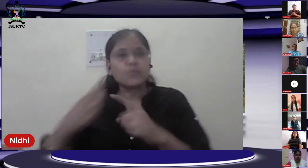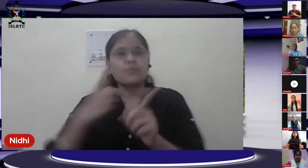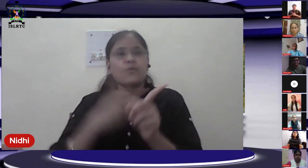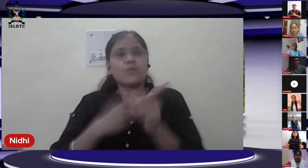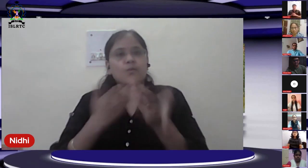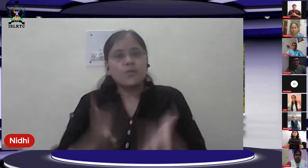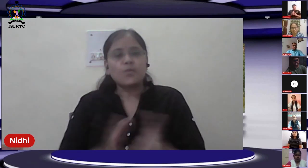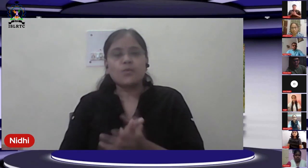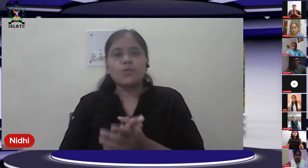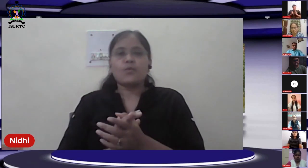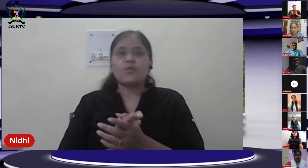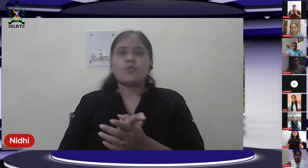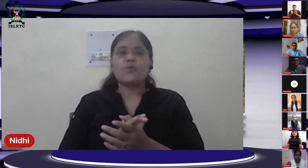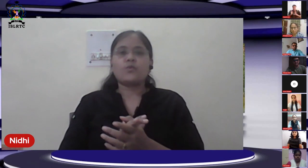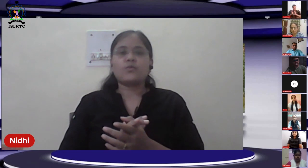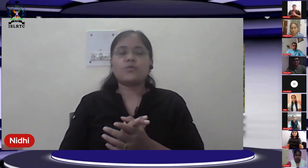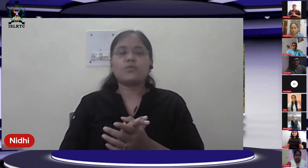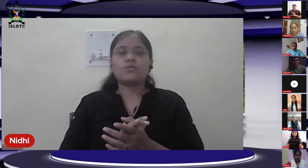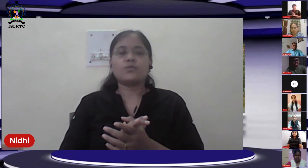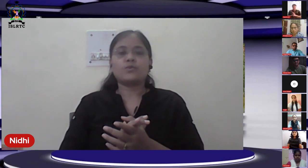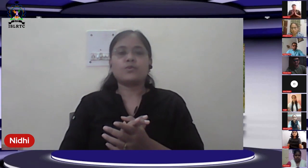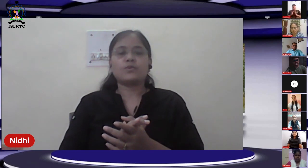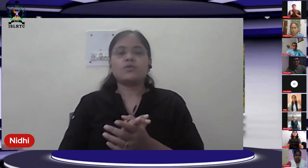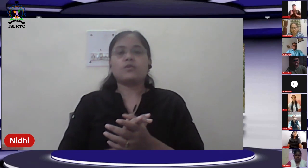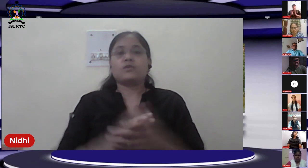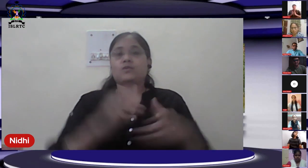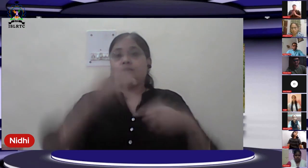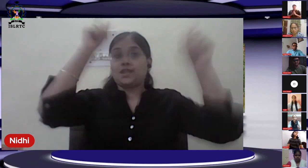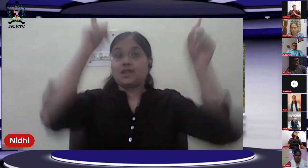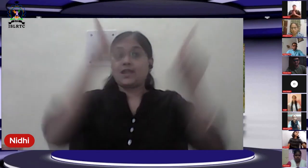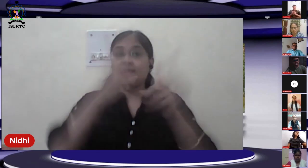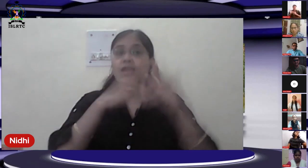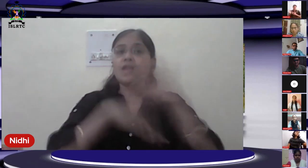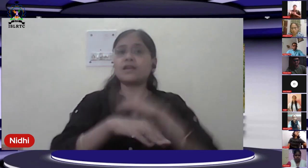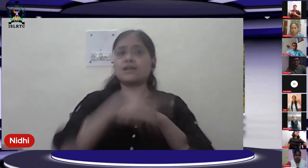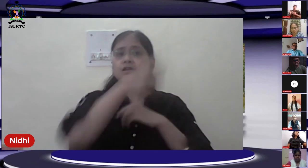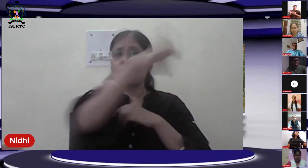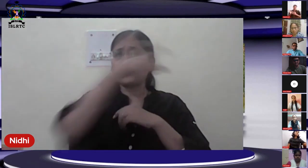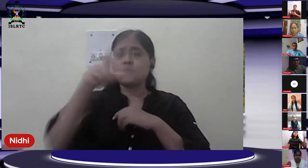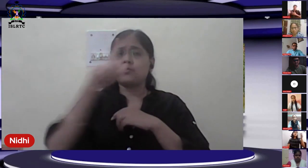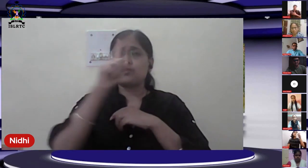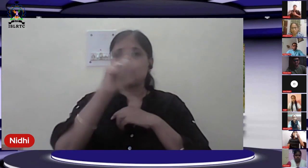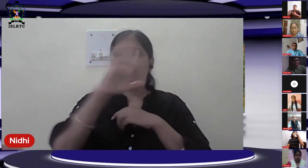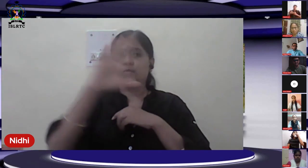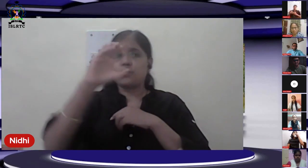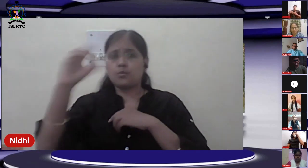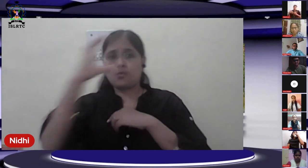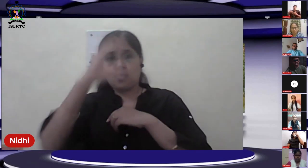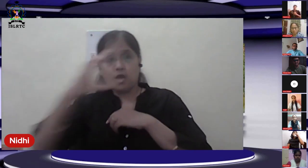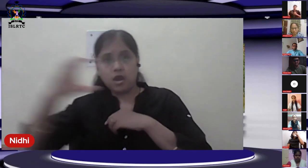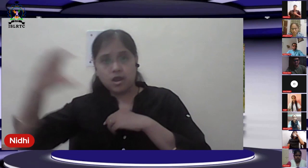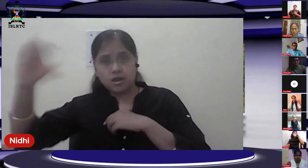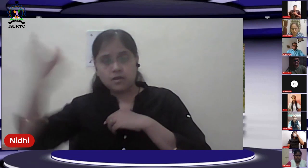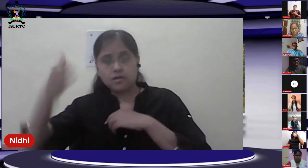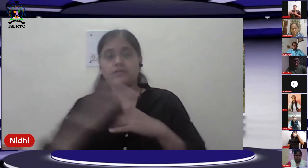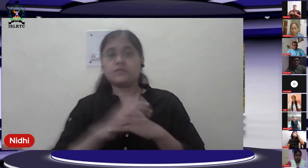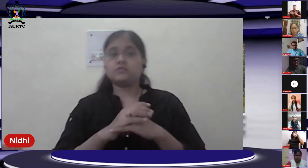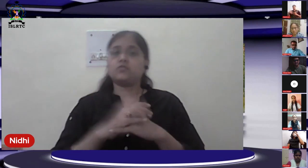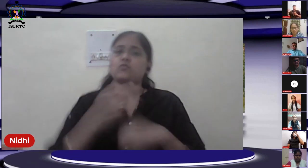150 करोड़ जनता है इस देश की, सबको योगा करना चाहिए। जब अमेरिका जैसा देश जो इतना मॉडर्न, जिसको हम बहुत आधुनिक और बहुत